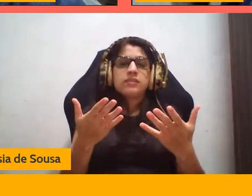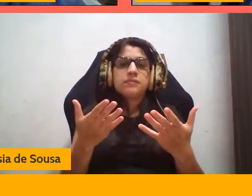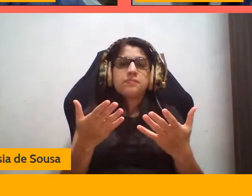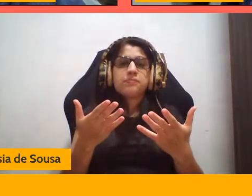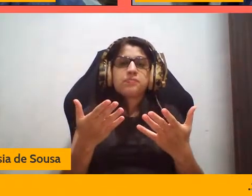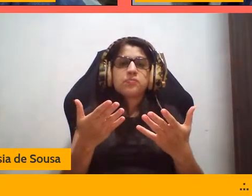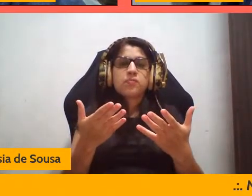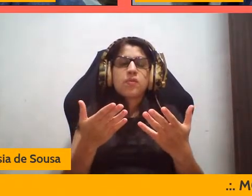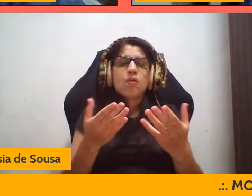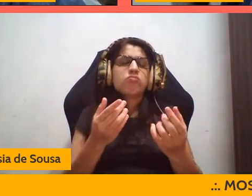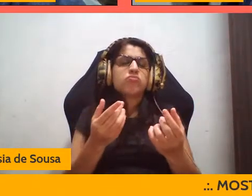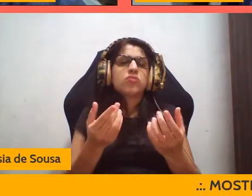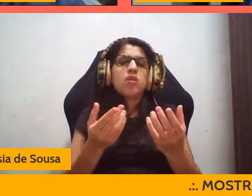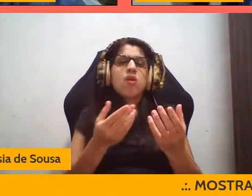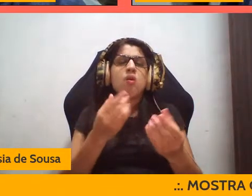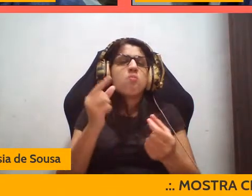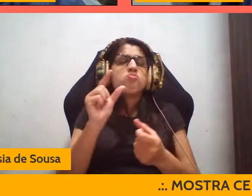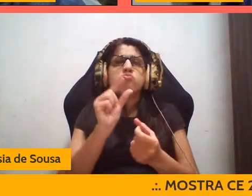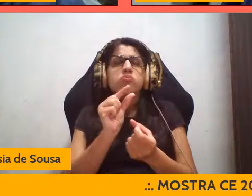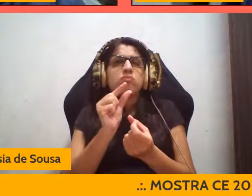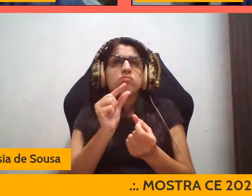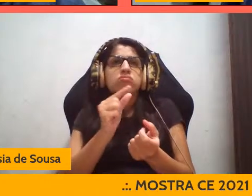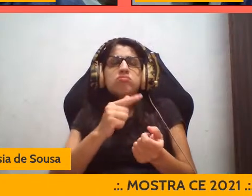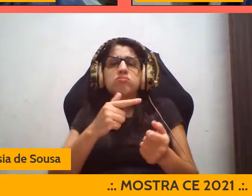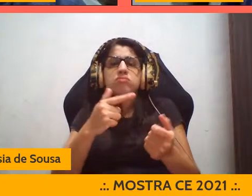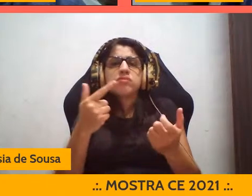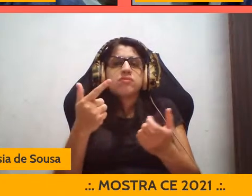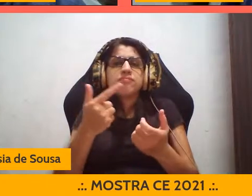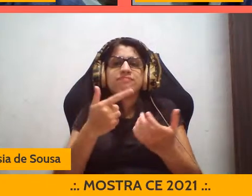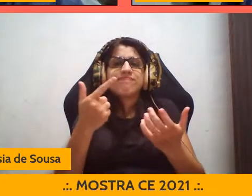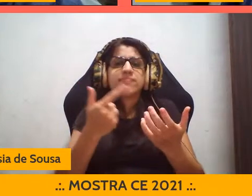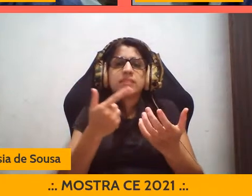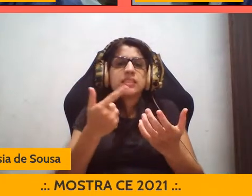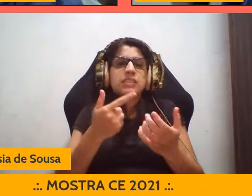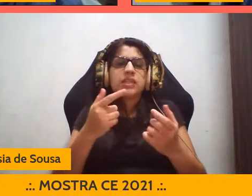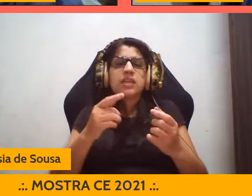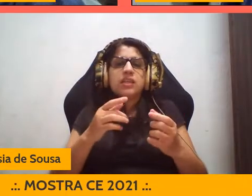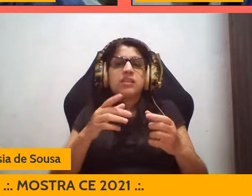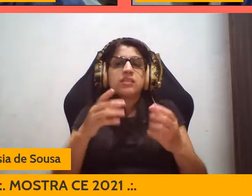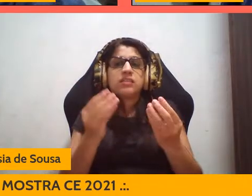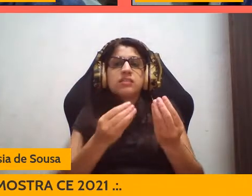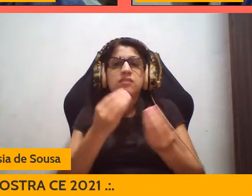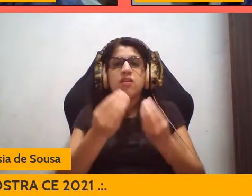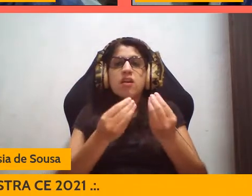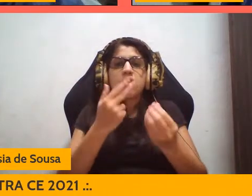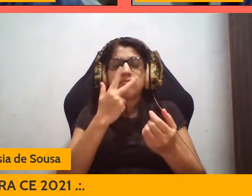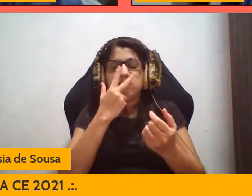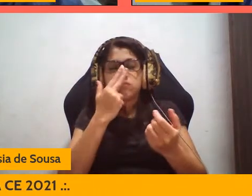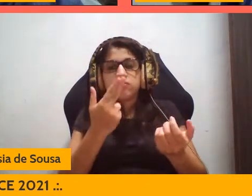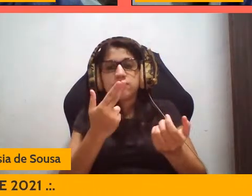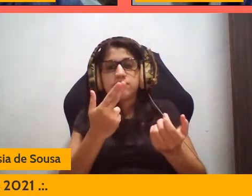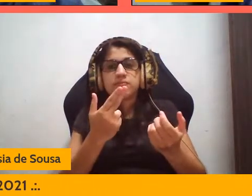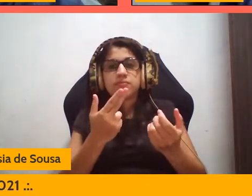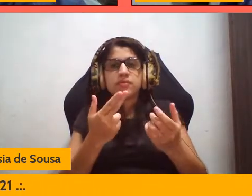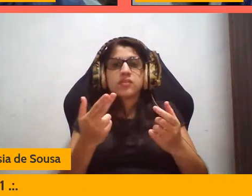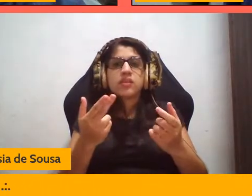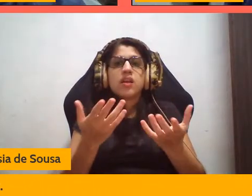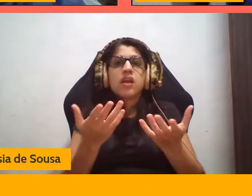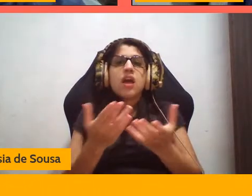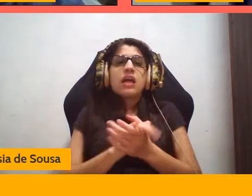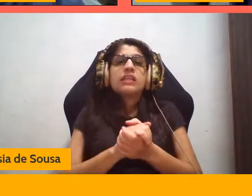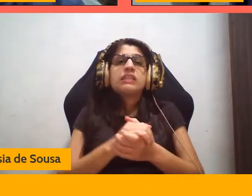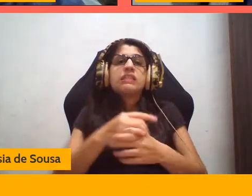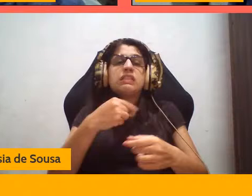um pouco aluno de segunda categoria, porque perdem as chances de poder participar em projetos